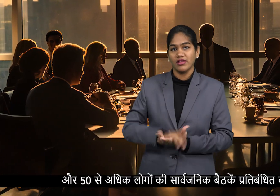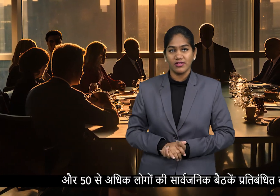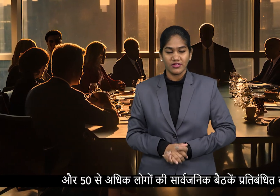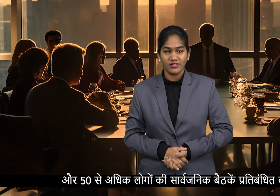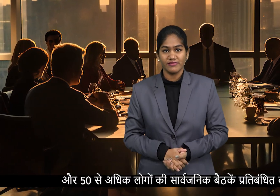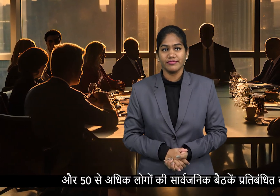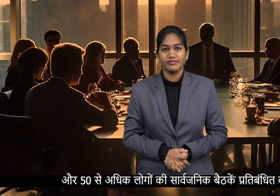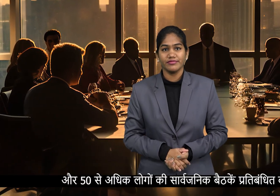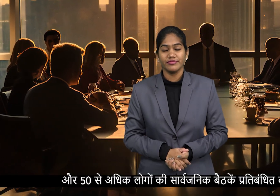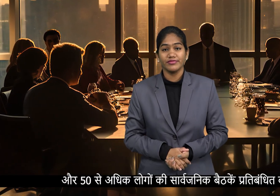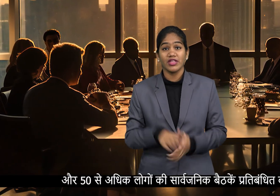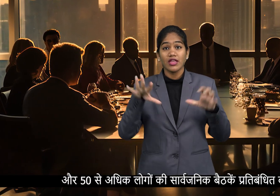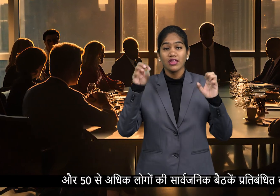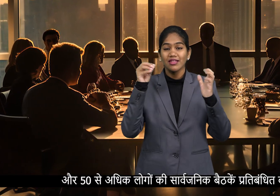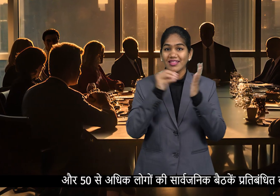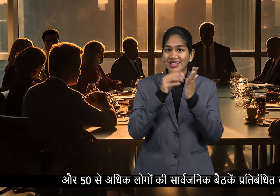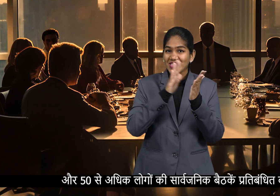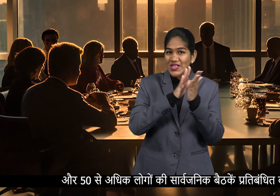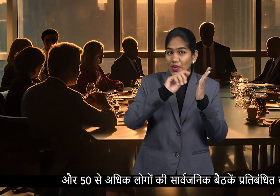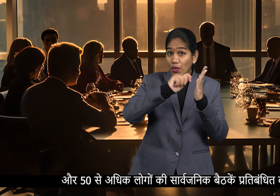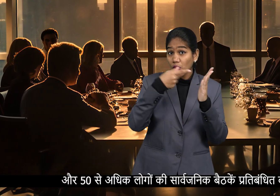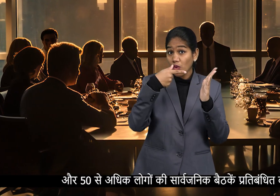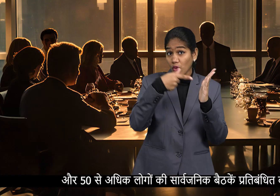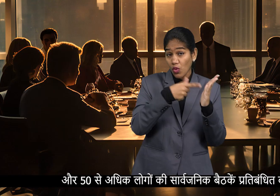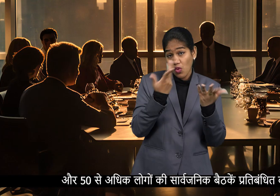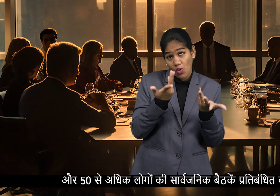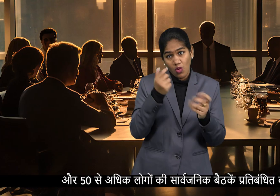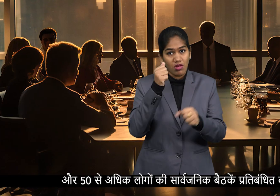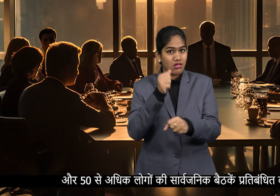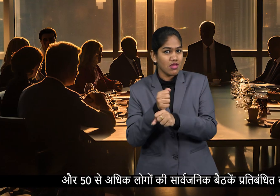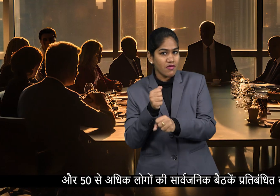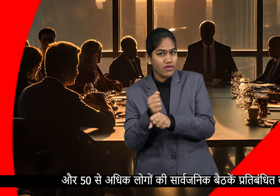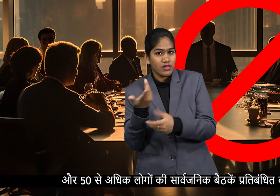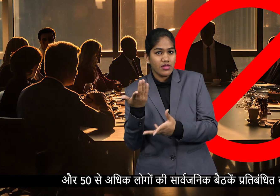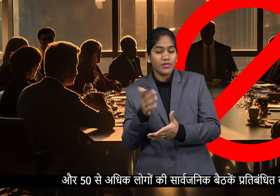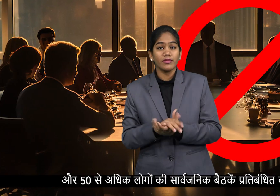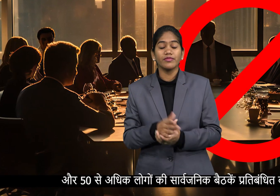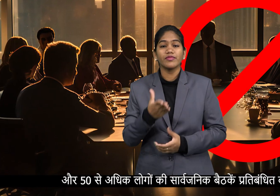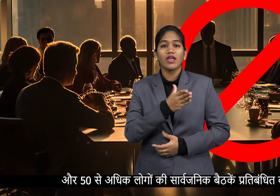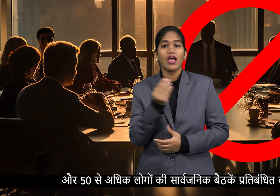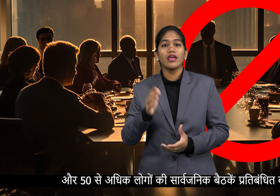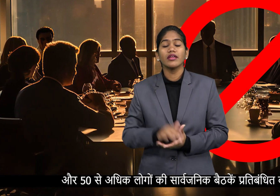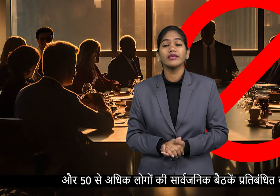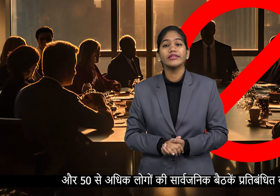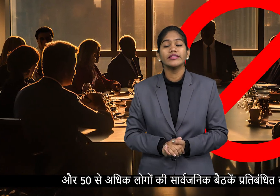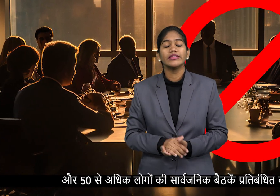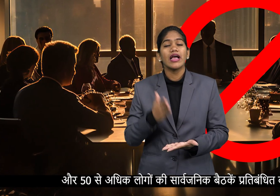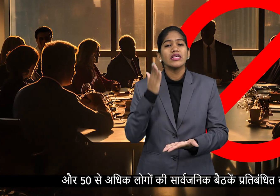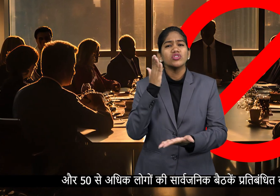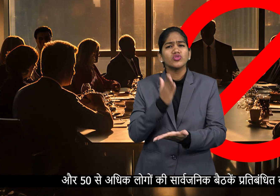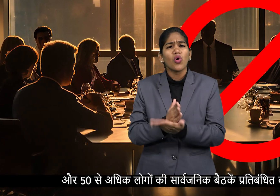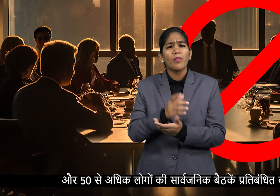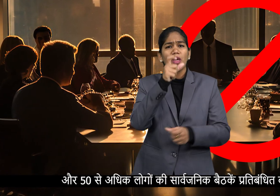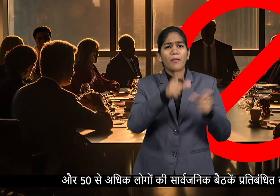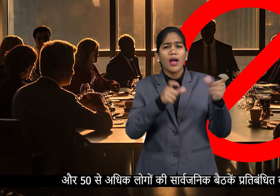लोगों की सार्वजनिक बैठकें प्रतिबंधित कर दी गई।